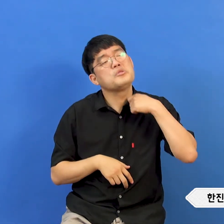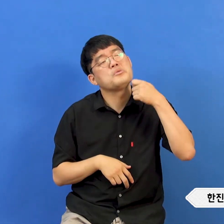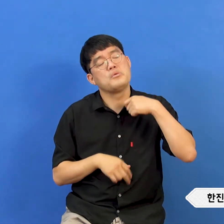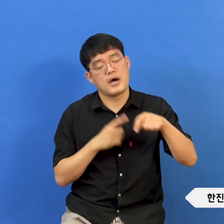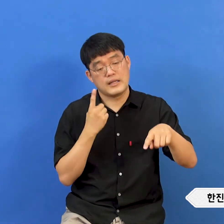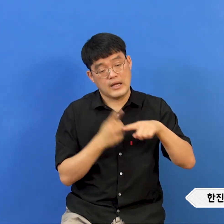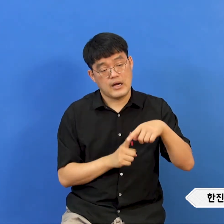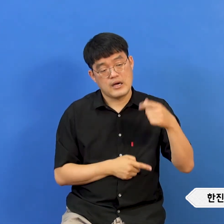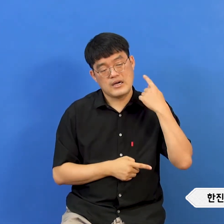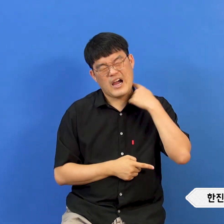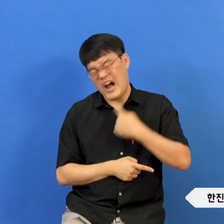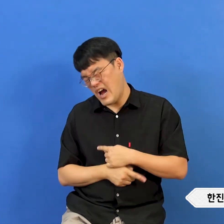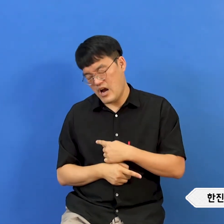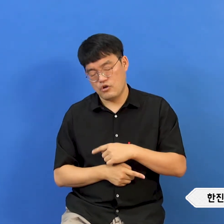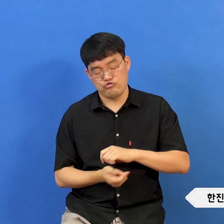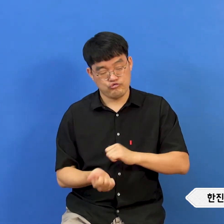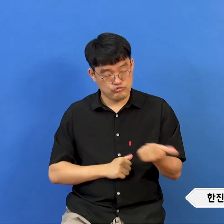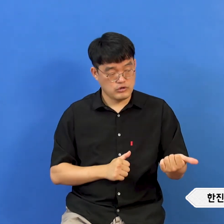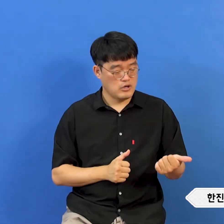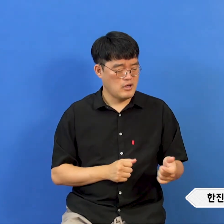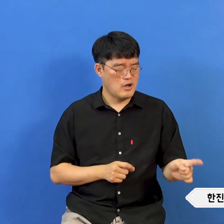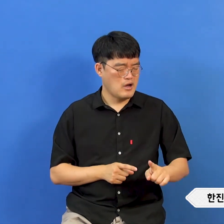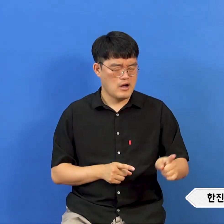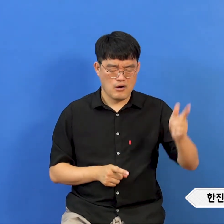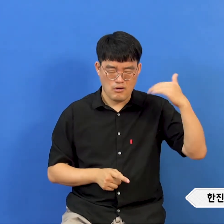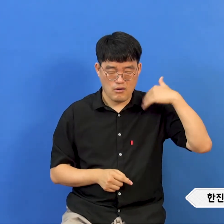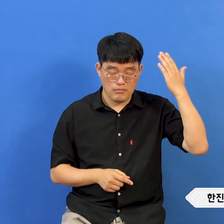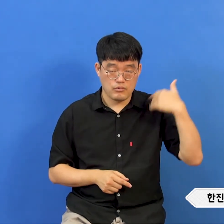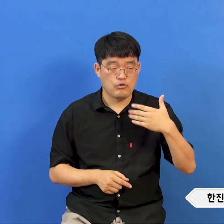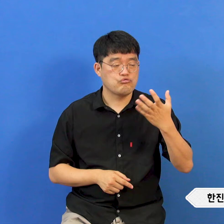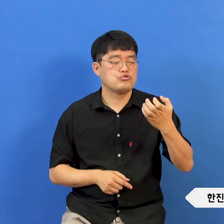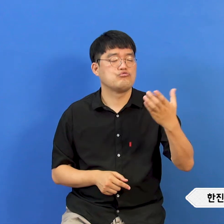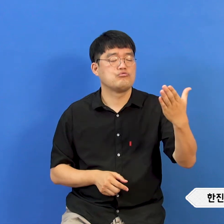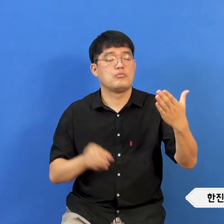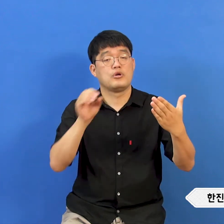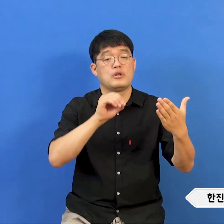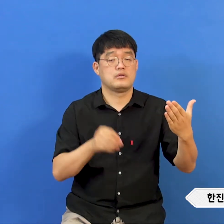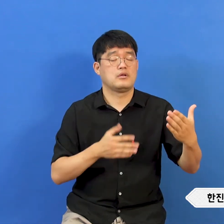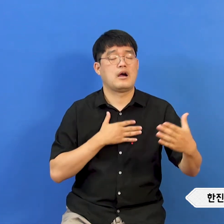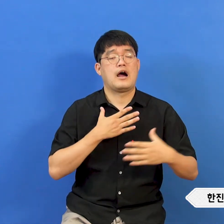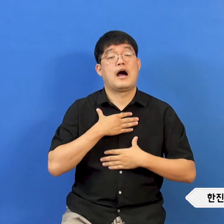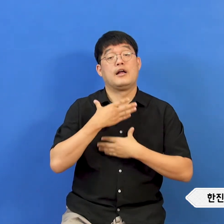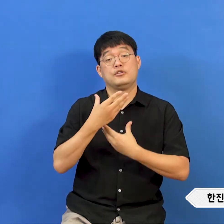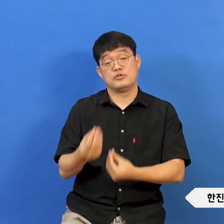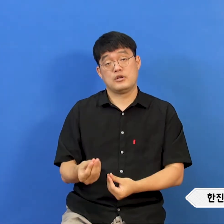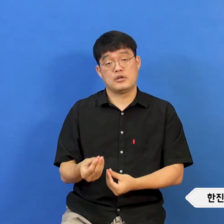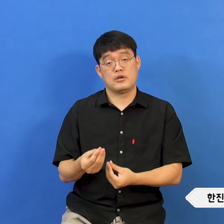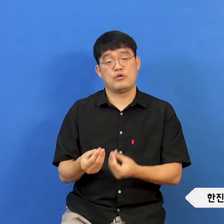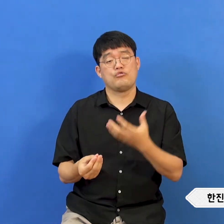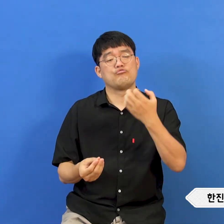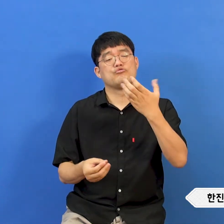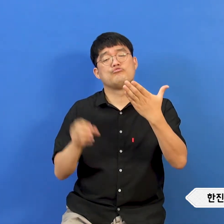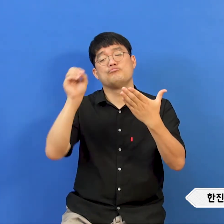그런 소식은 들은 적이 없어. 99%는 안전해. 그런 생각이 있기